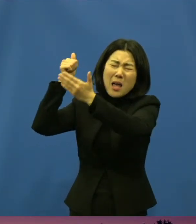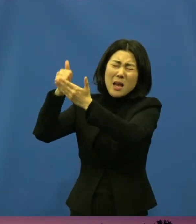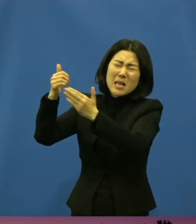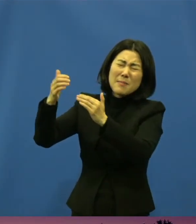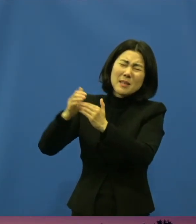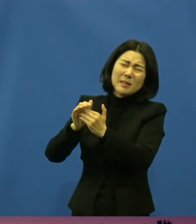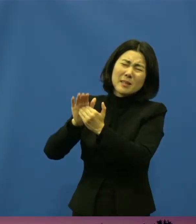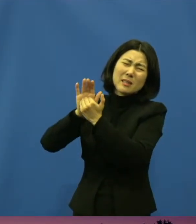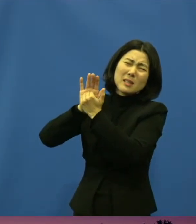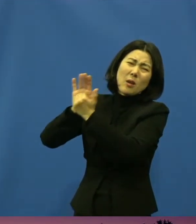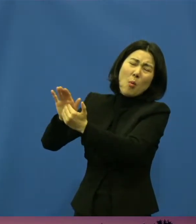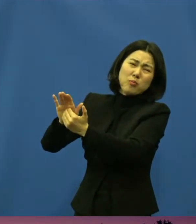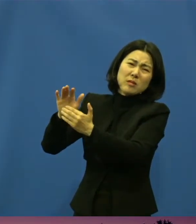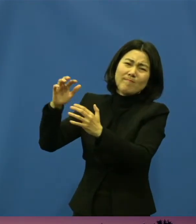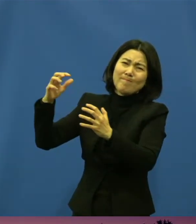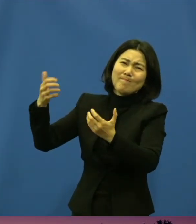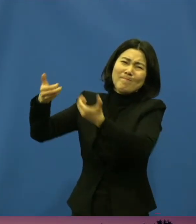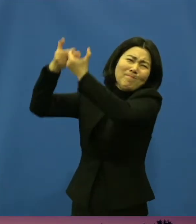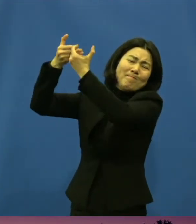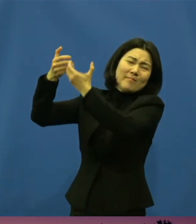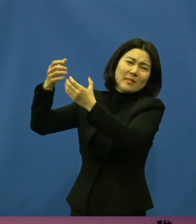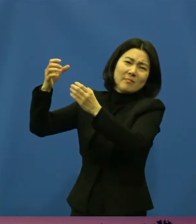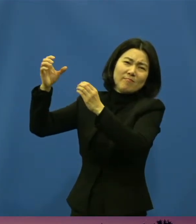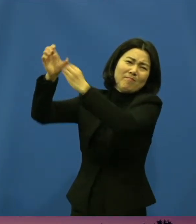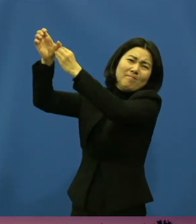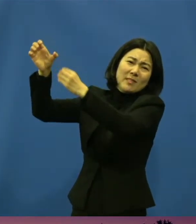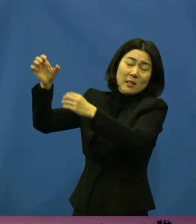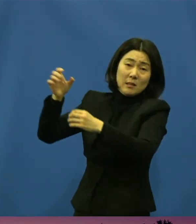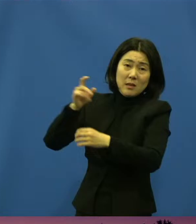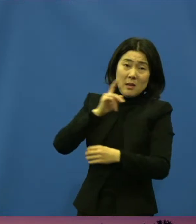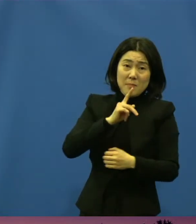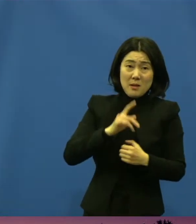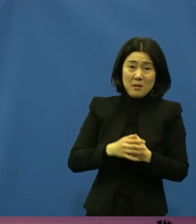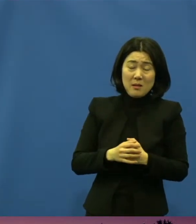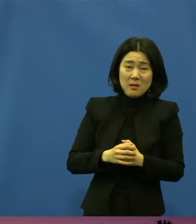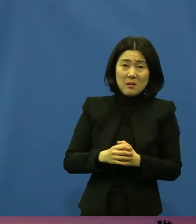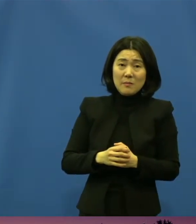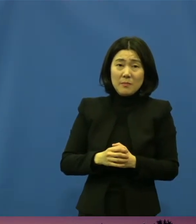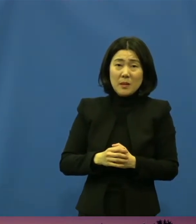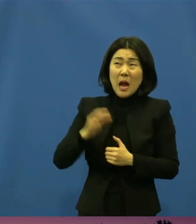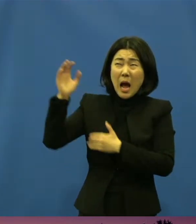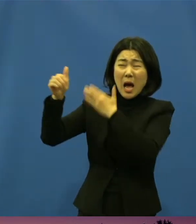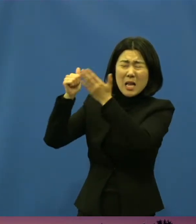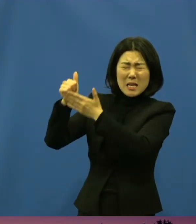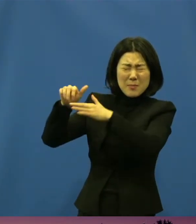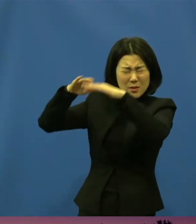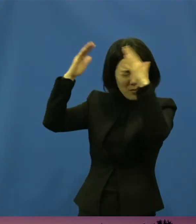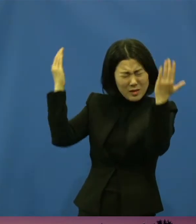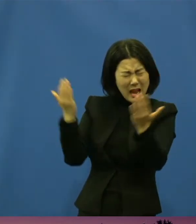문화들, 하나님에게 관련된 것을 다 거부합니다.